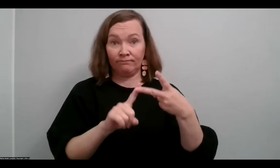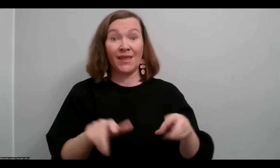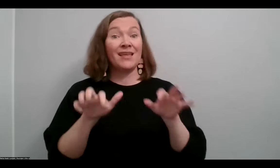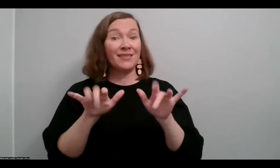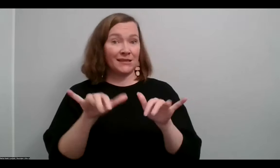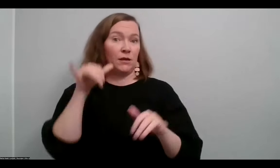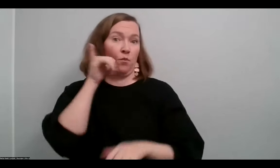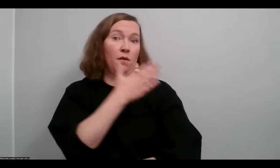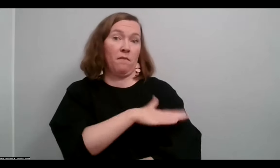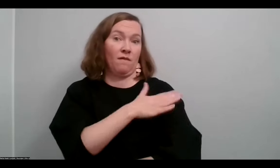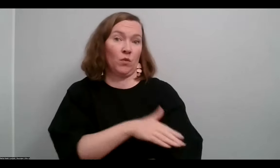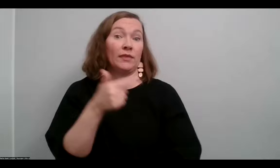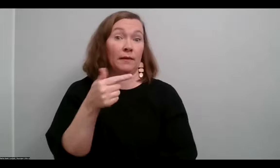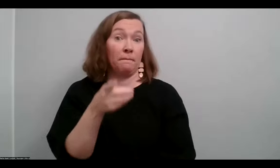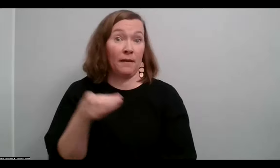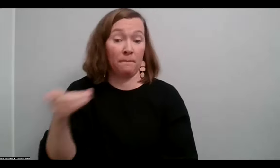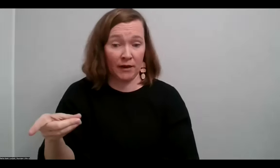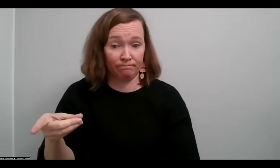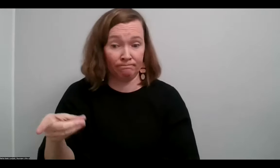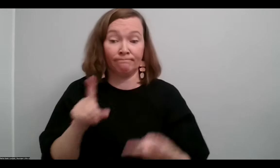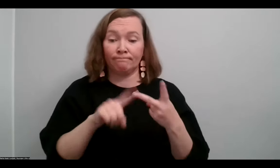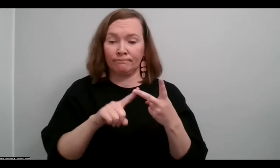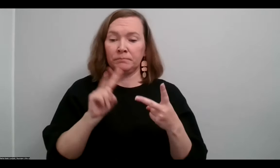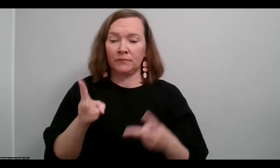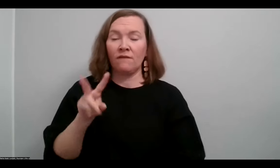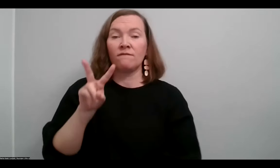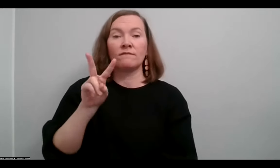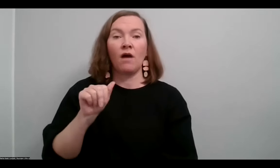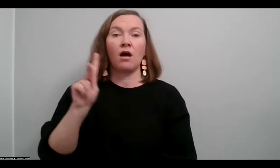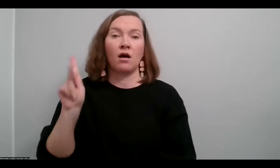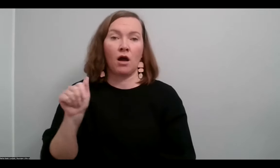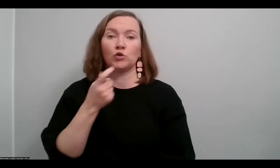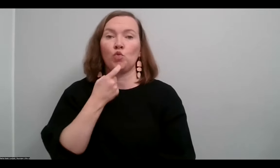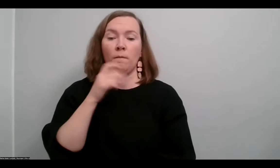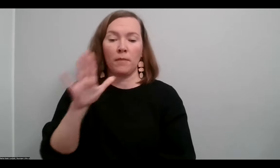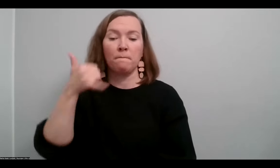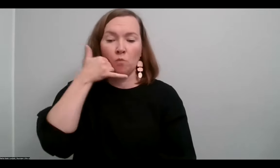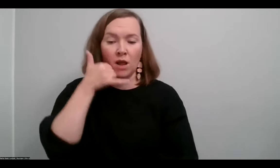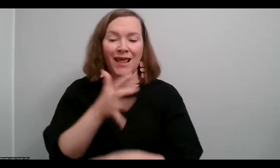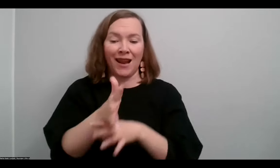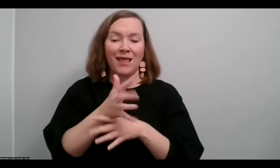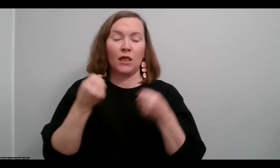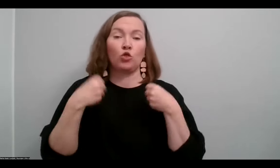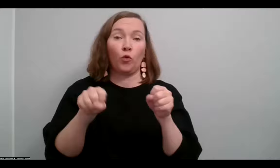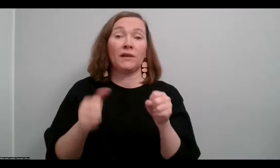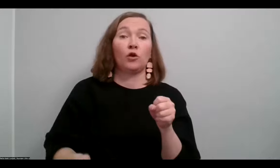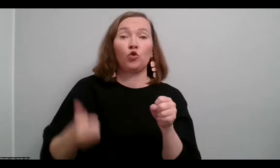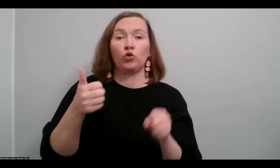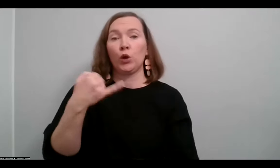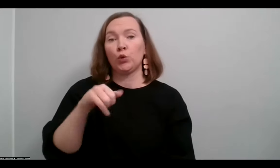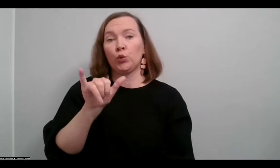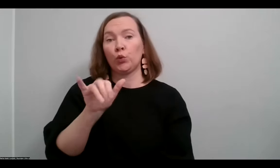teemaa. Toisena aiheena on tekstipuhelinpalvelu eli TPP. Ja sieltä Vakka-Suomen